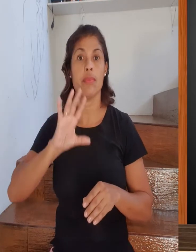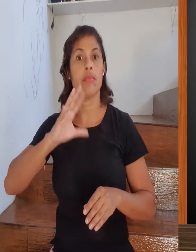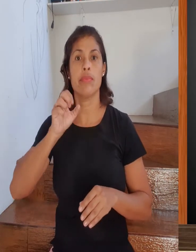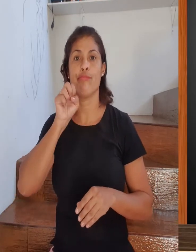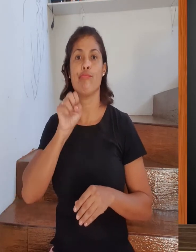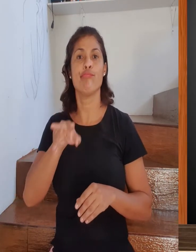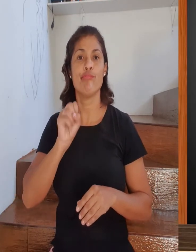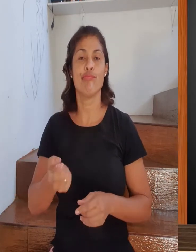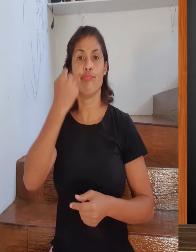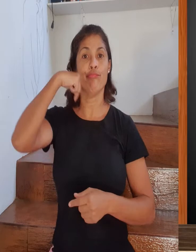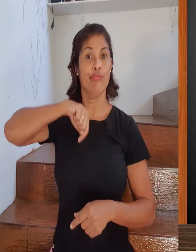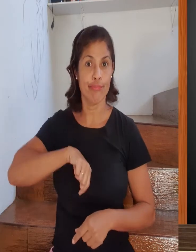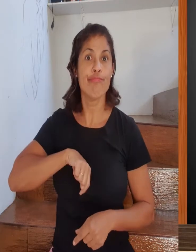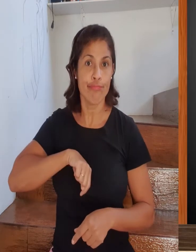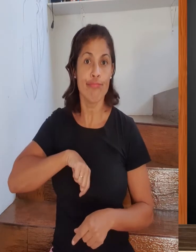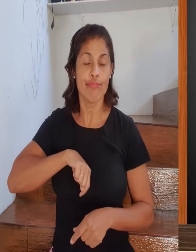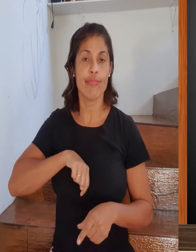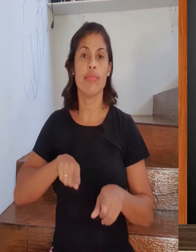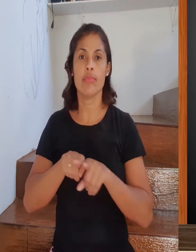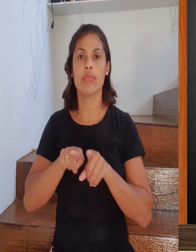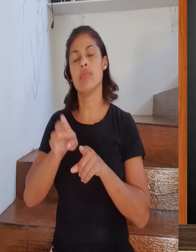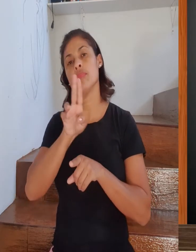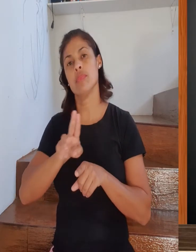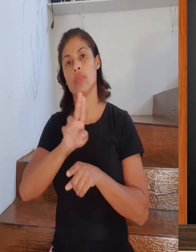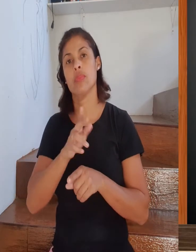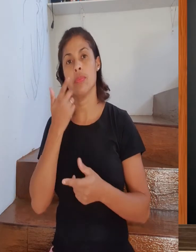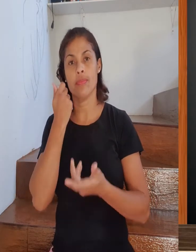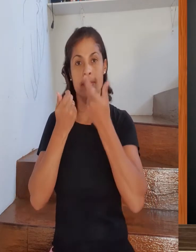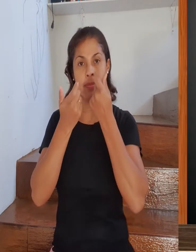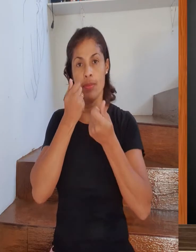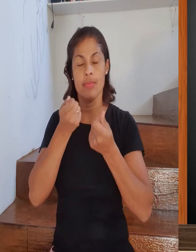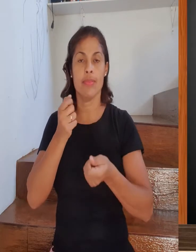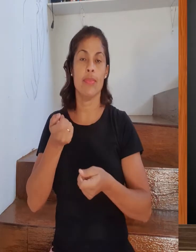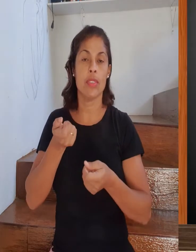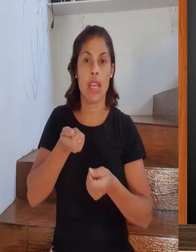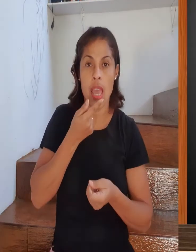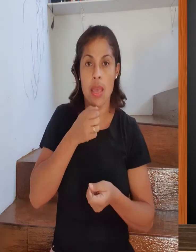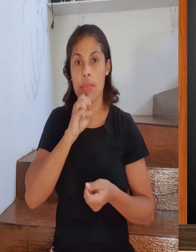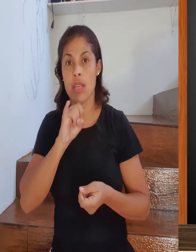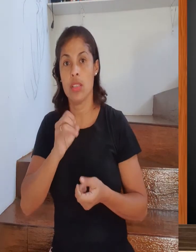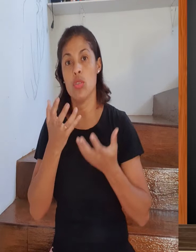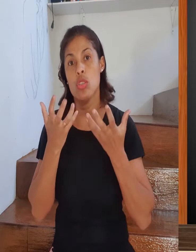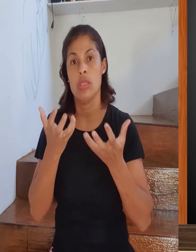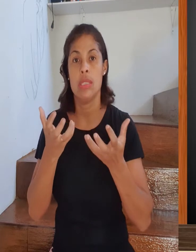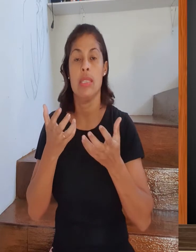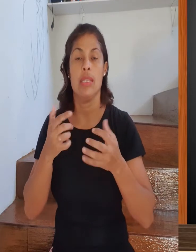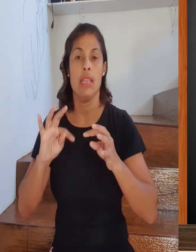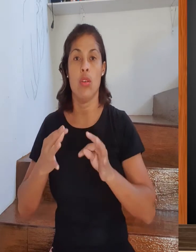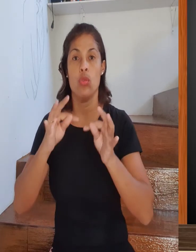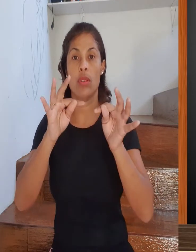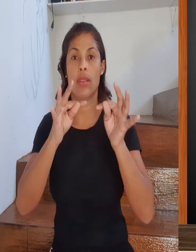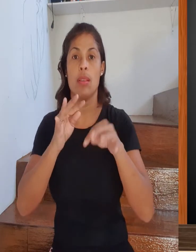de substâncias tóxicas. Além disso, é útil para a administração de medicamentos quando se